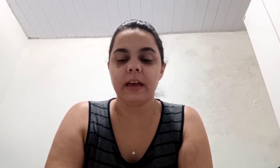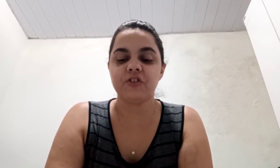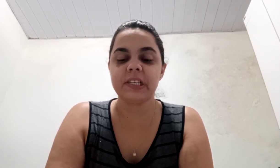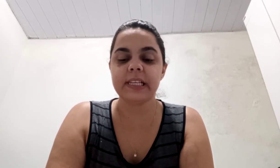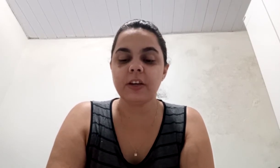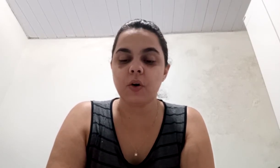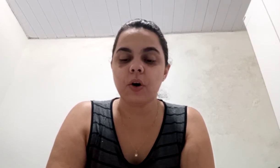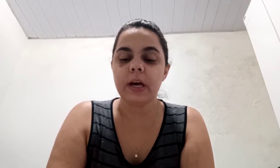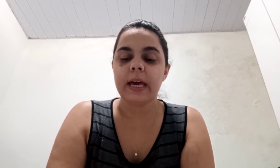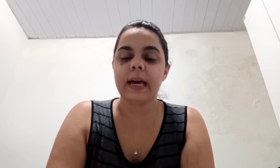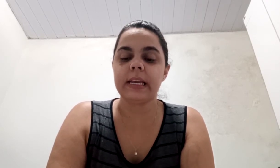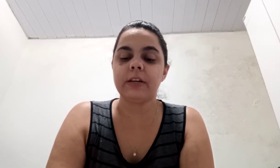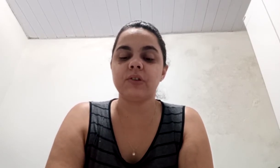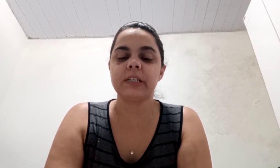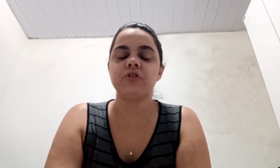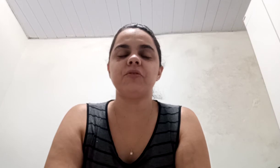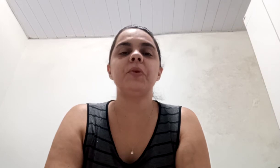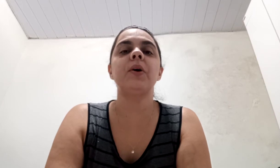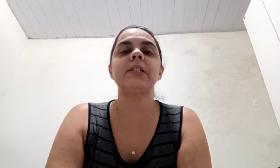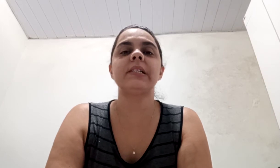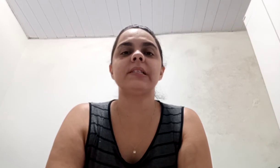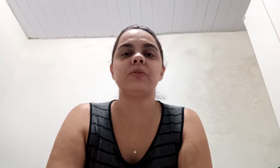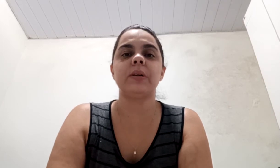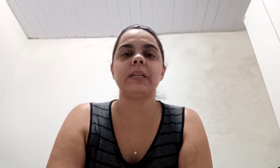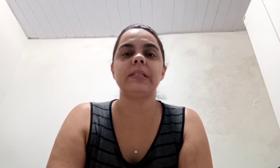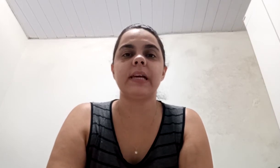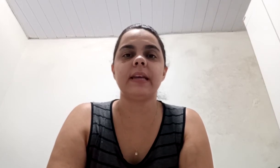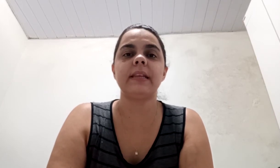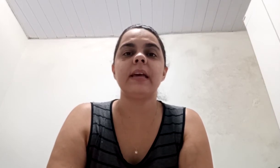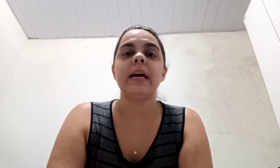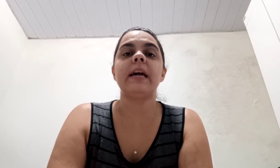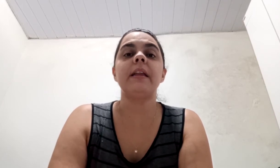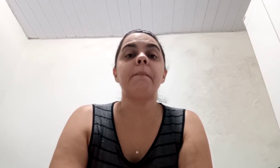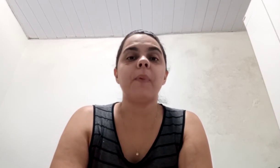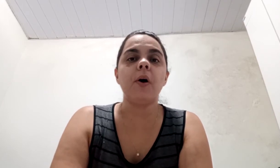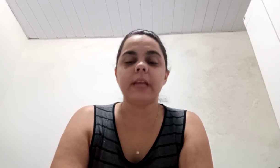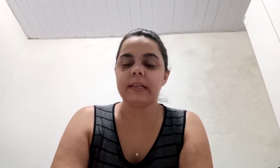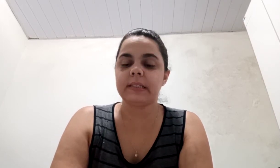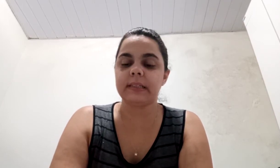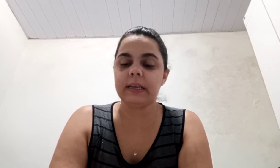este senhor, ele nos anos de 1857, ele pôde assim